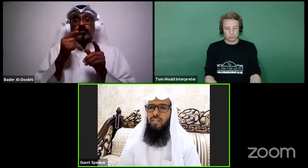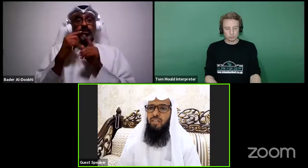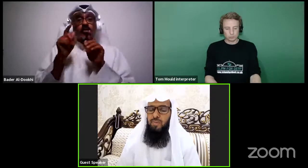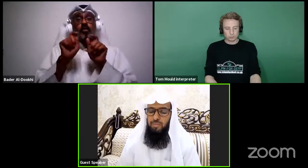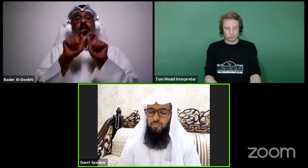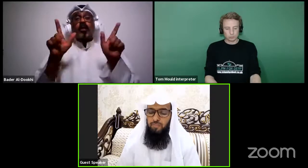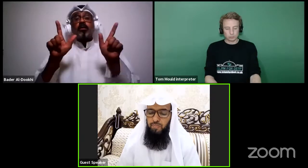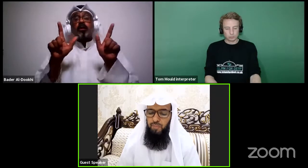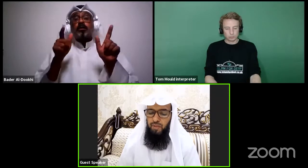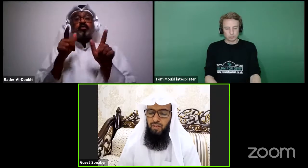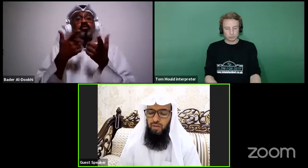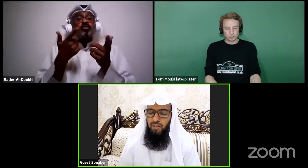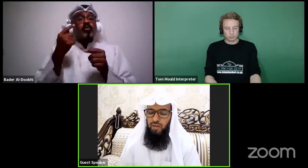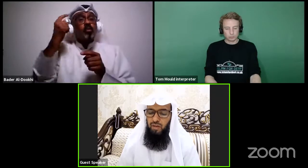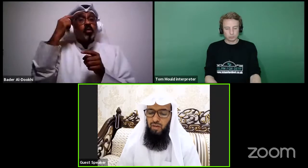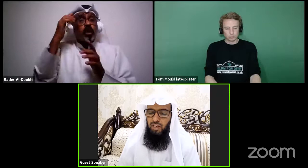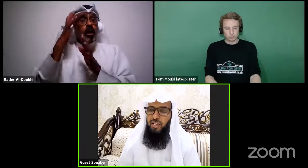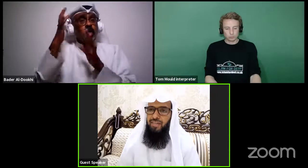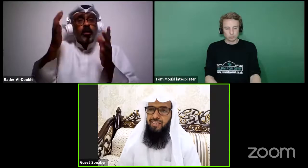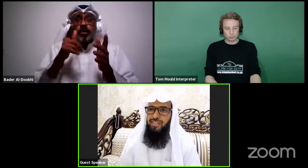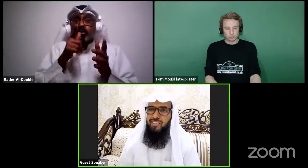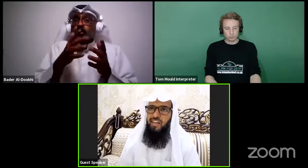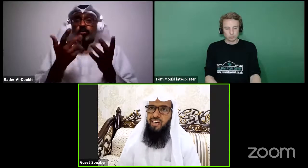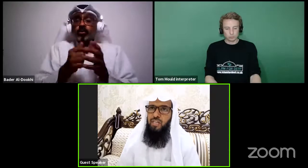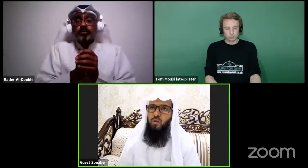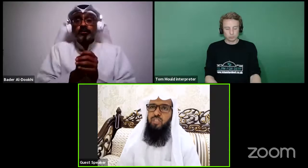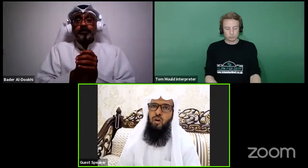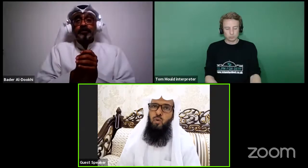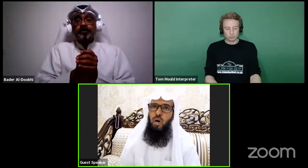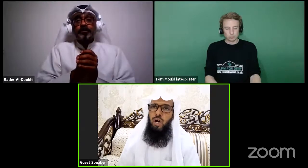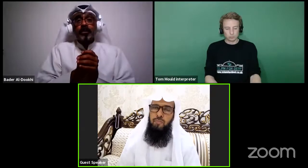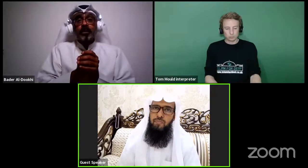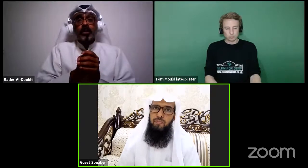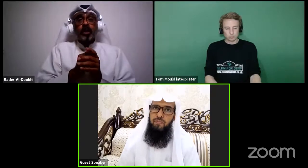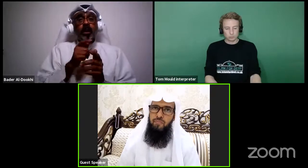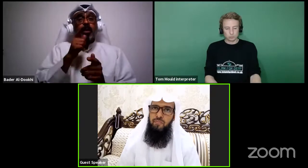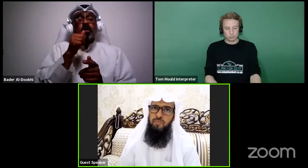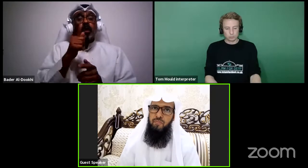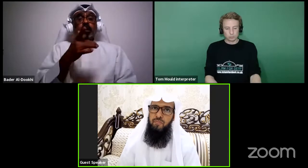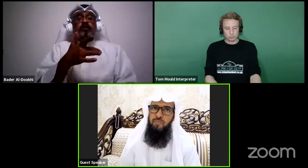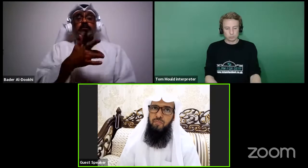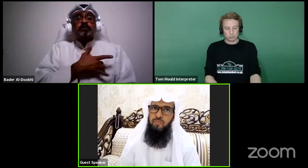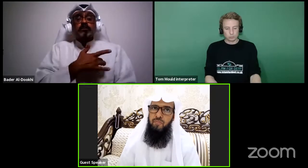وهذه الحكمة هي تحقيق التقوى.